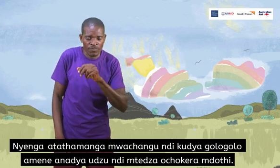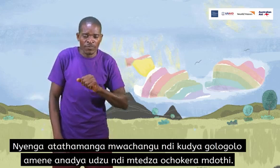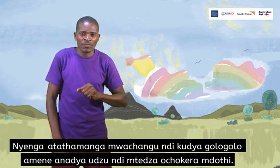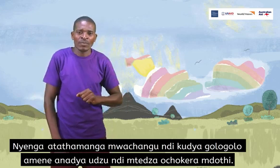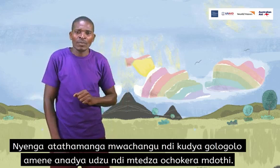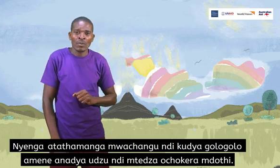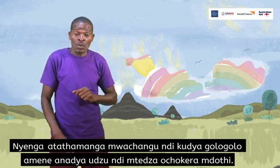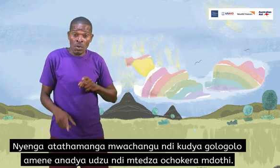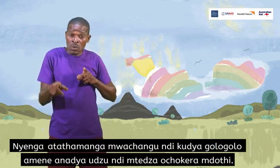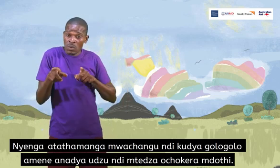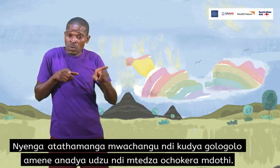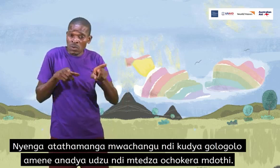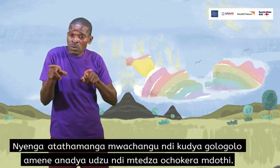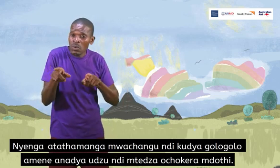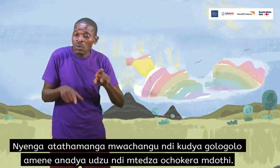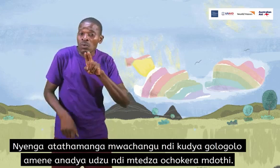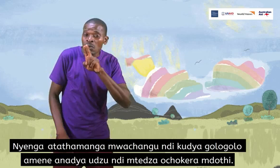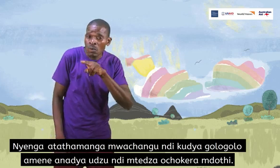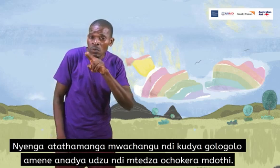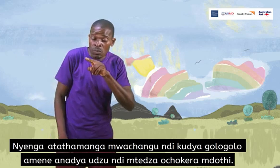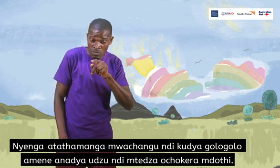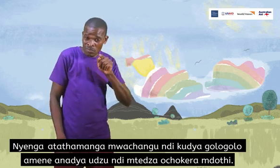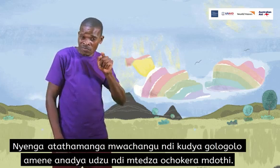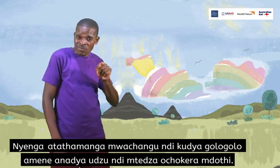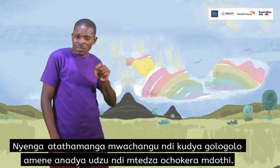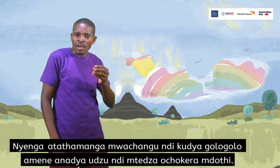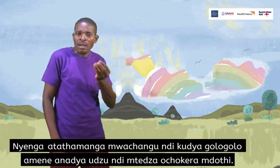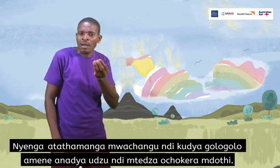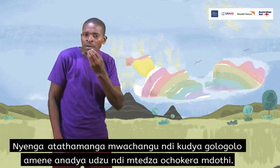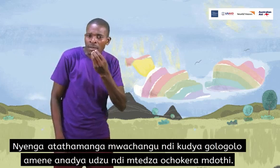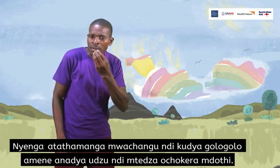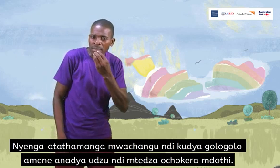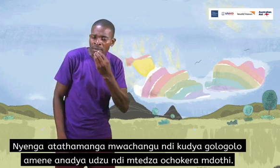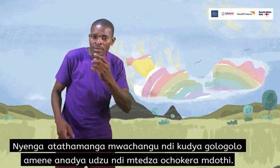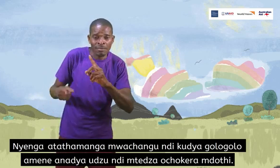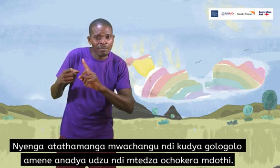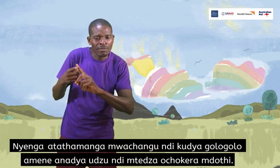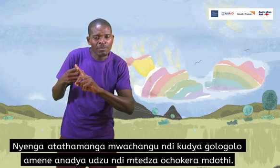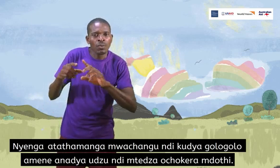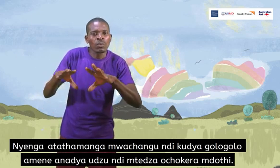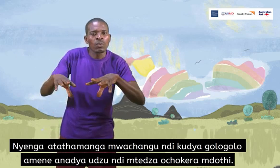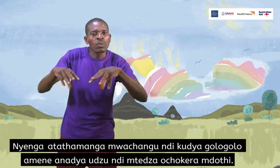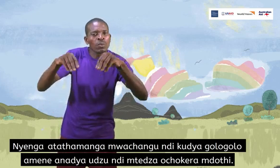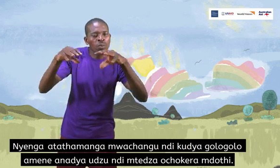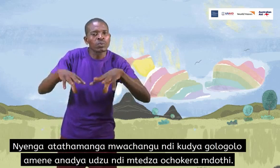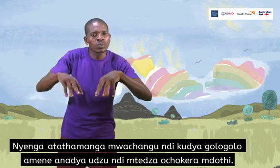Nyenga atathamanga mwachangu ndi kudya gologolo amene adadya udzu ndi mtedza wochokera